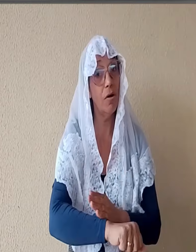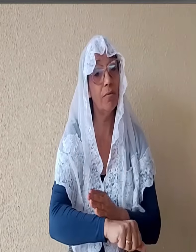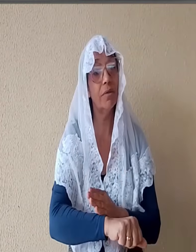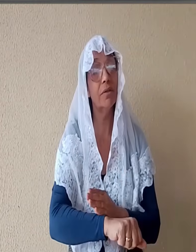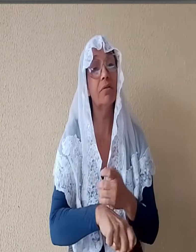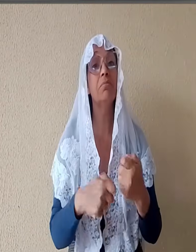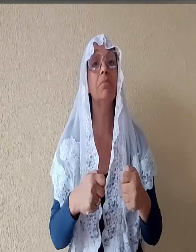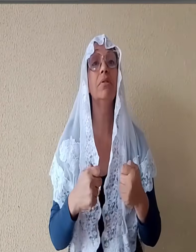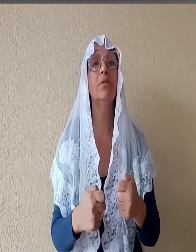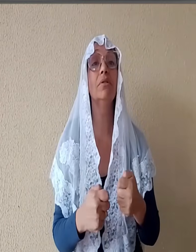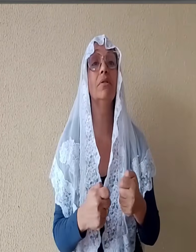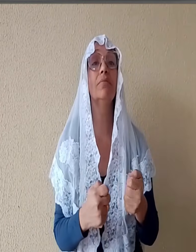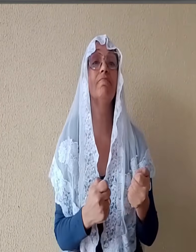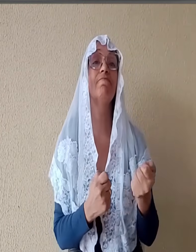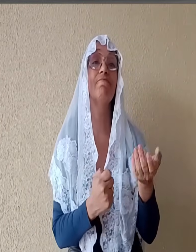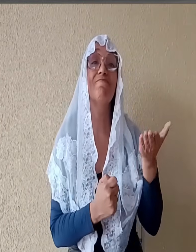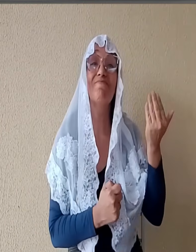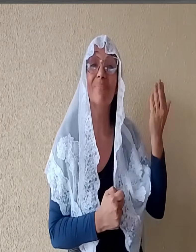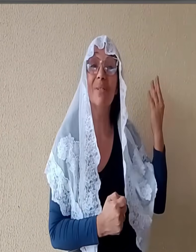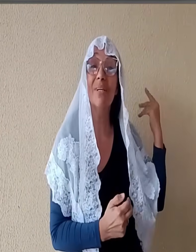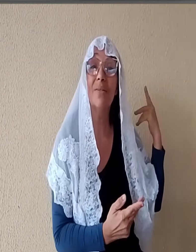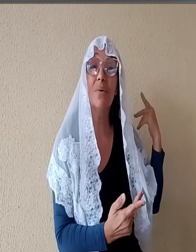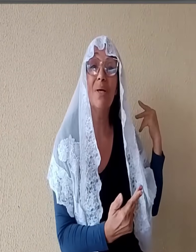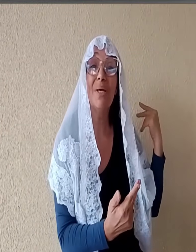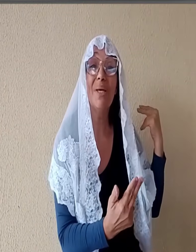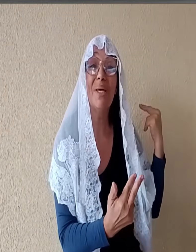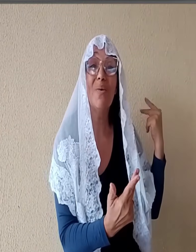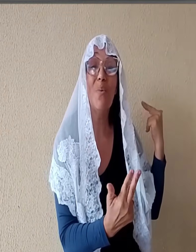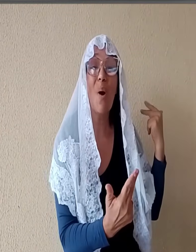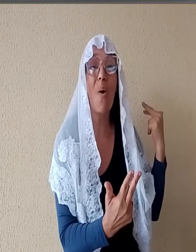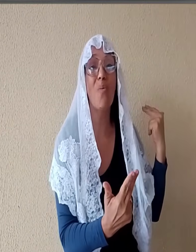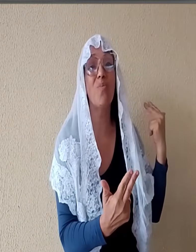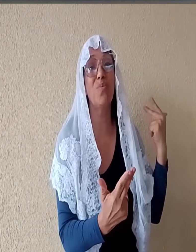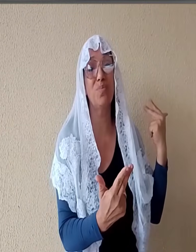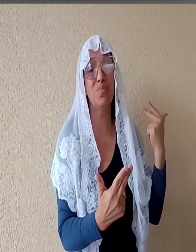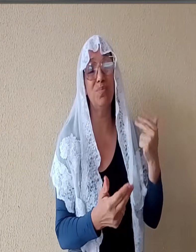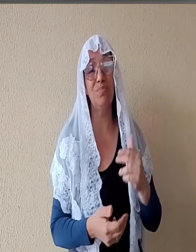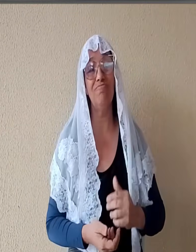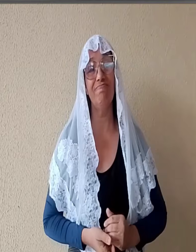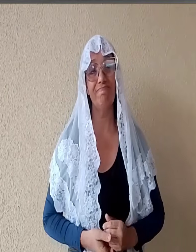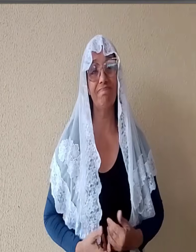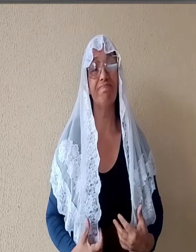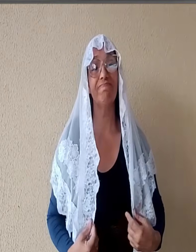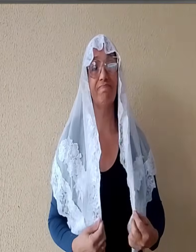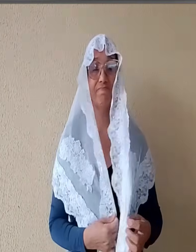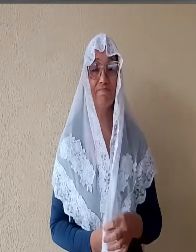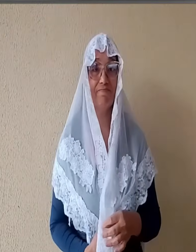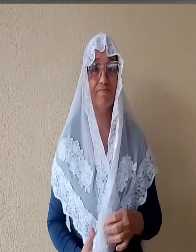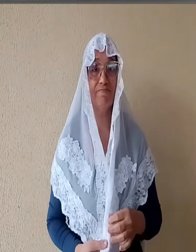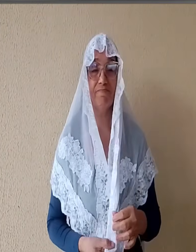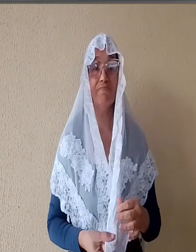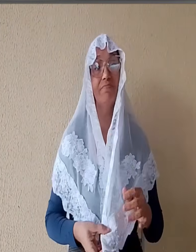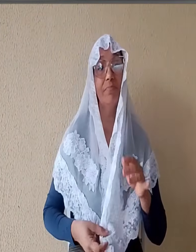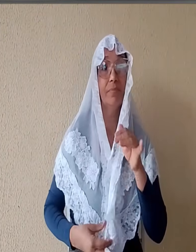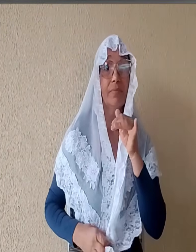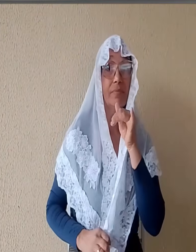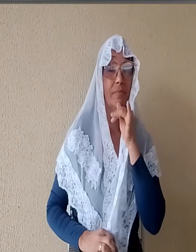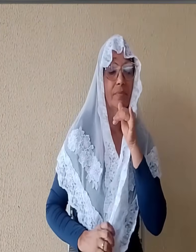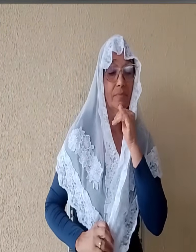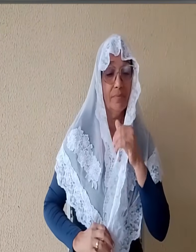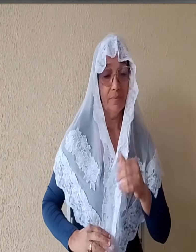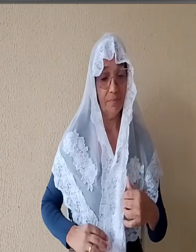Deus for para ancião ou diácono, que o anjo ia vir e